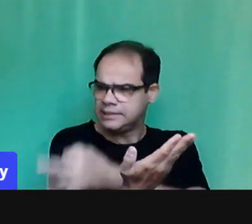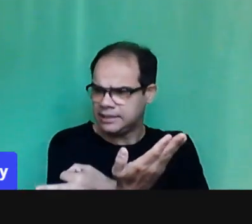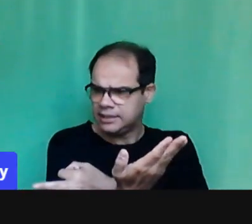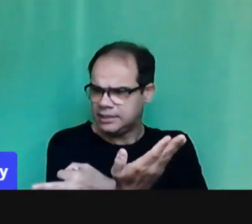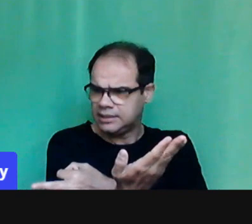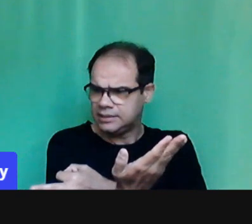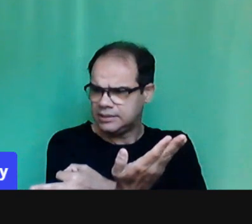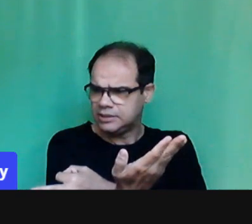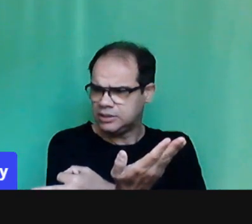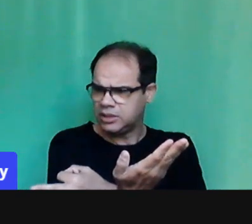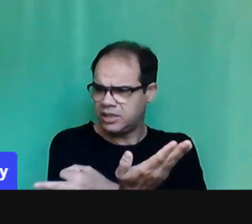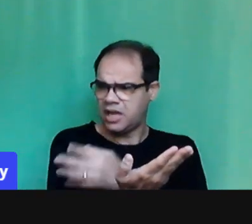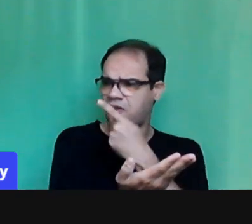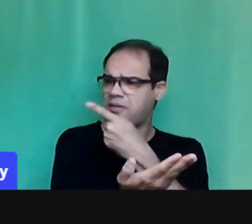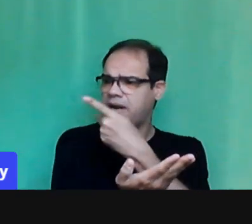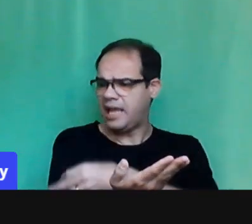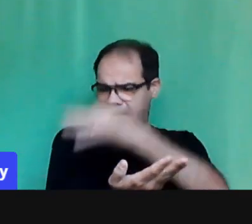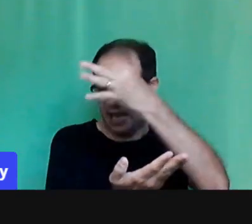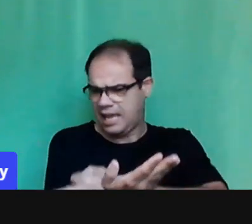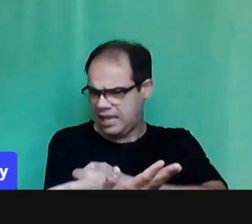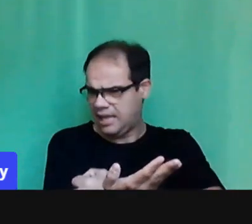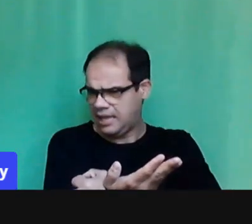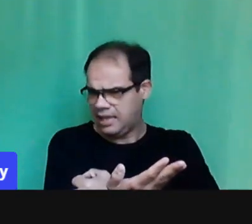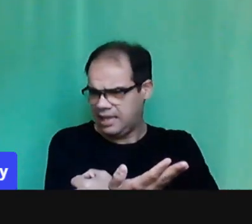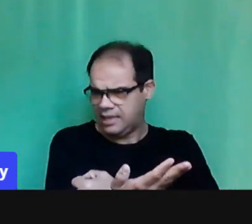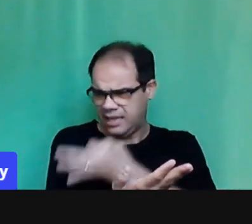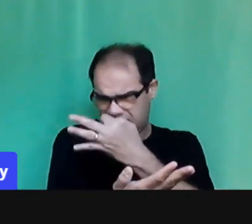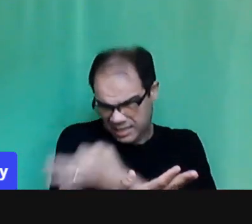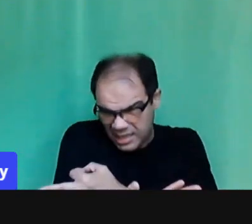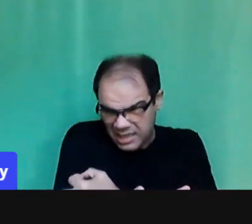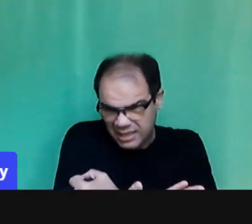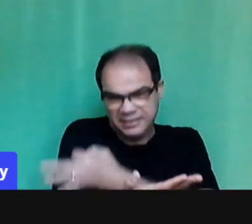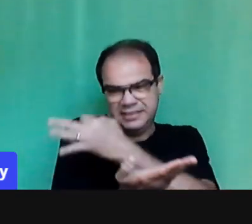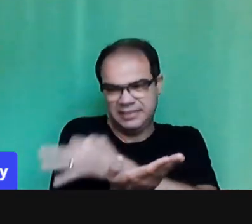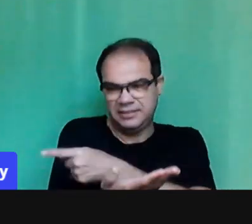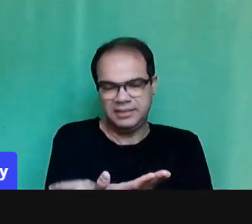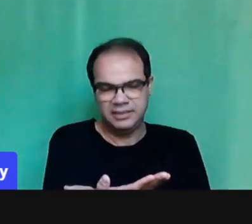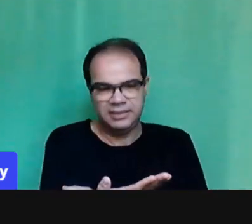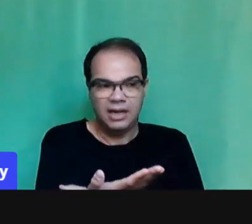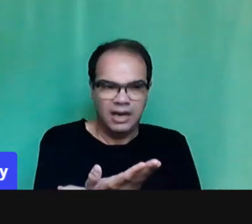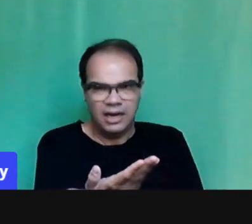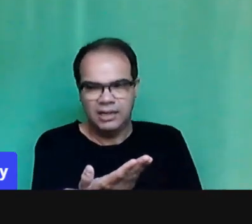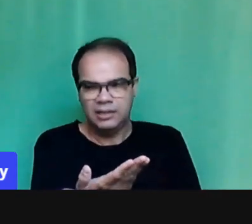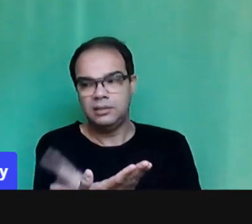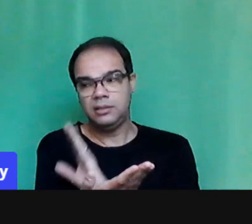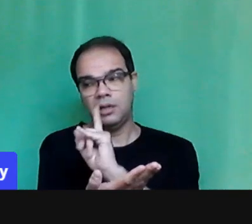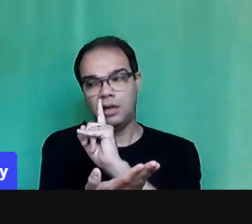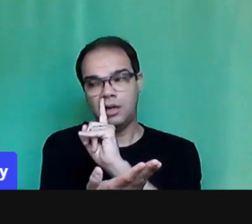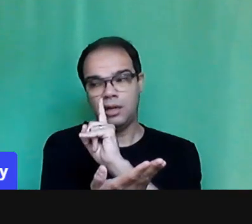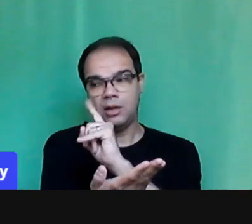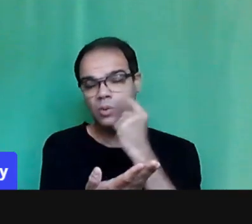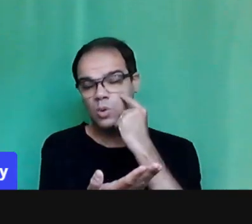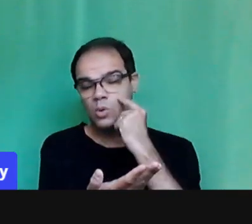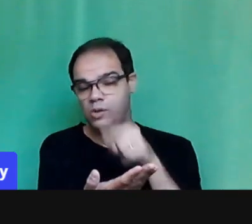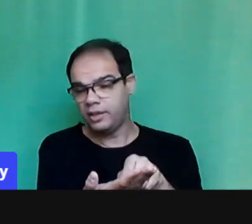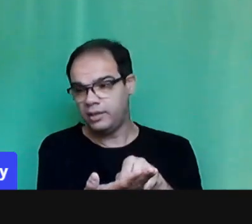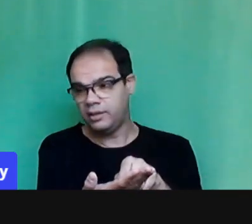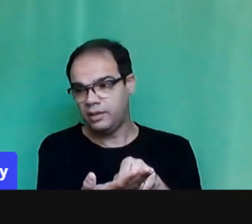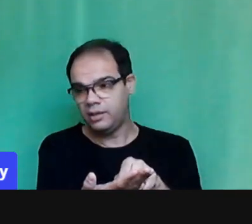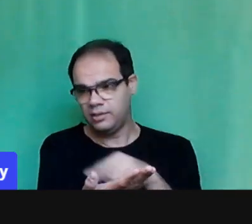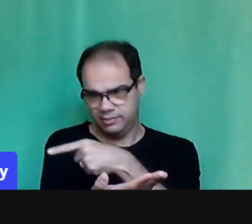simples expressão do professor, ou simples pergunta de será? É isso mesmo? Né? Bom, eu